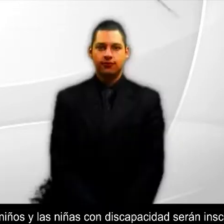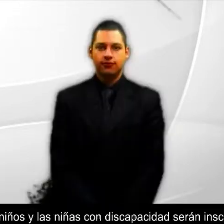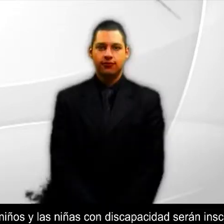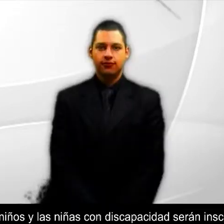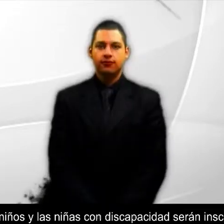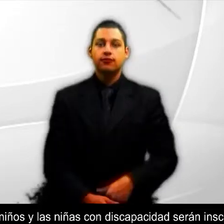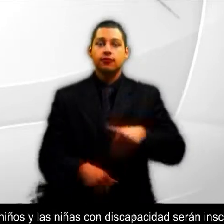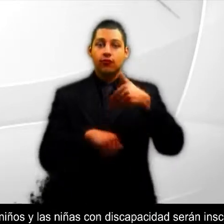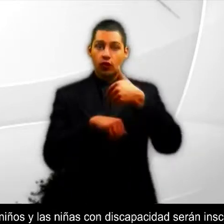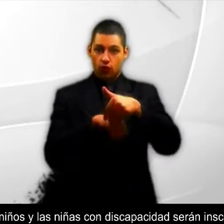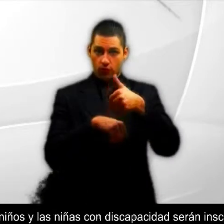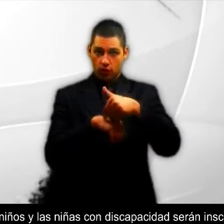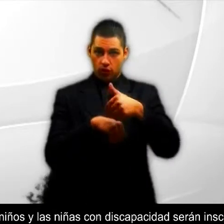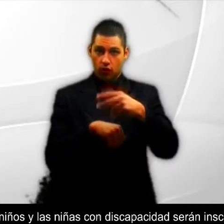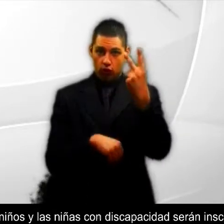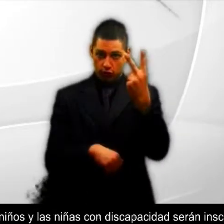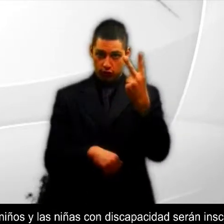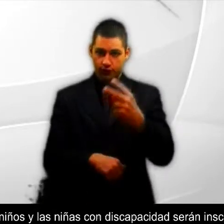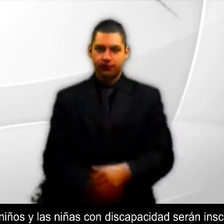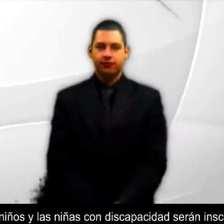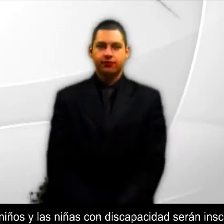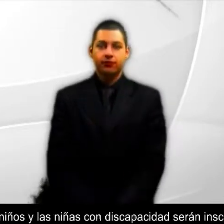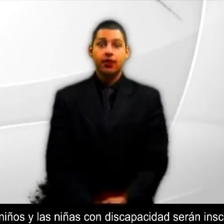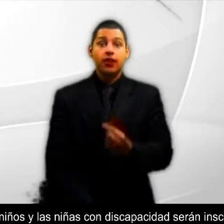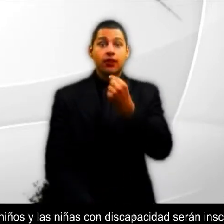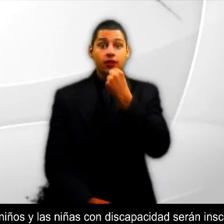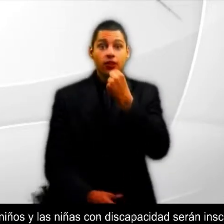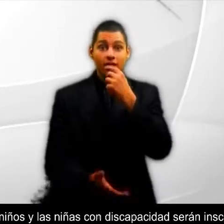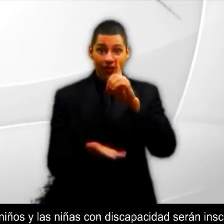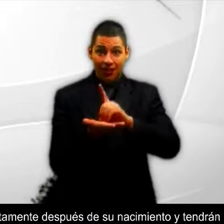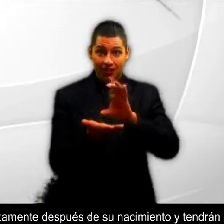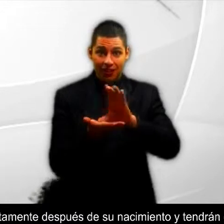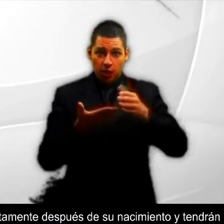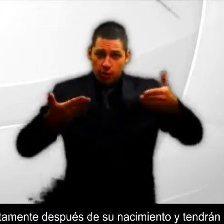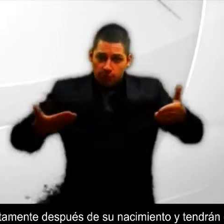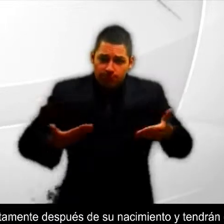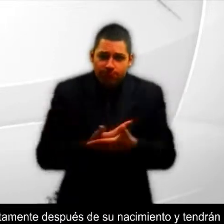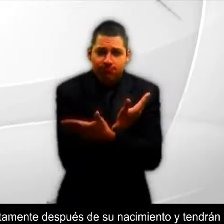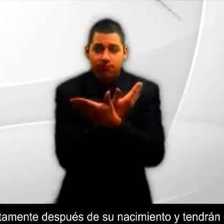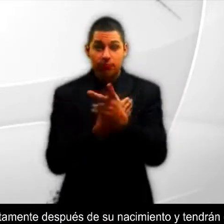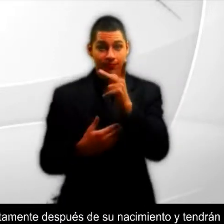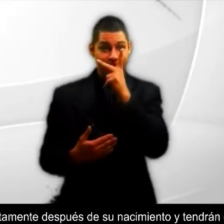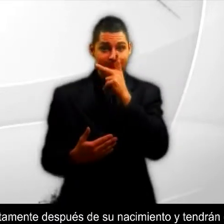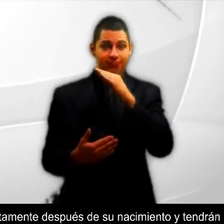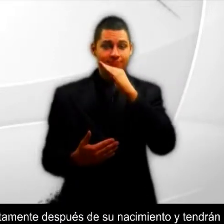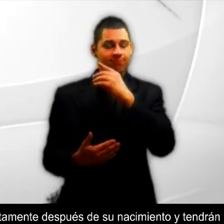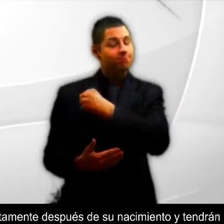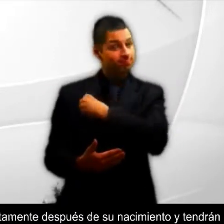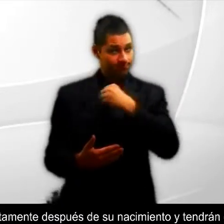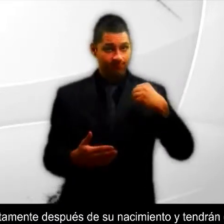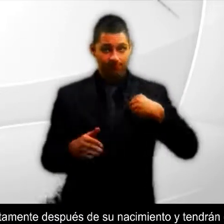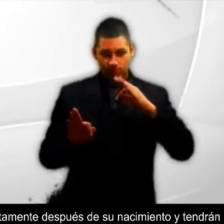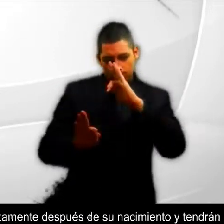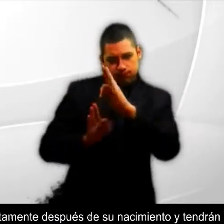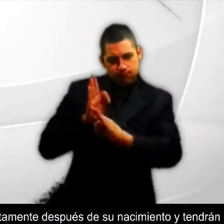los niños y las niñas con discapacidad serán inscritos inmediatamente después de su nacimiento y tendrán desde el